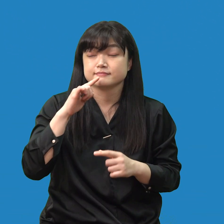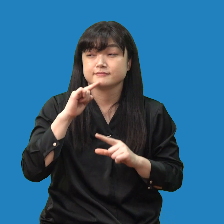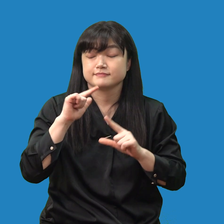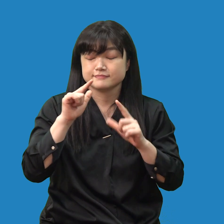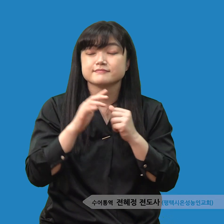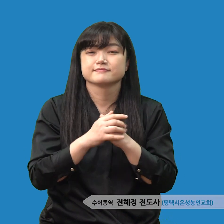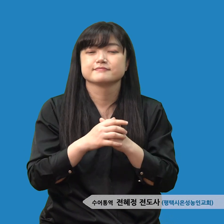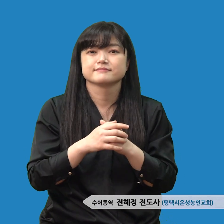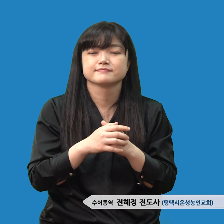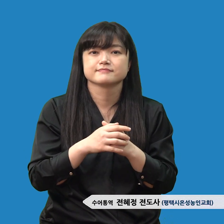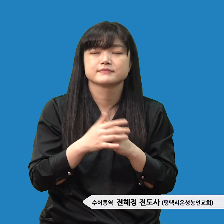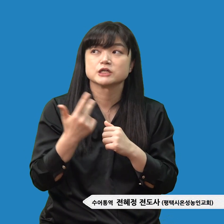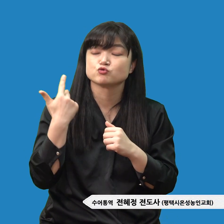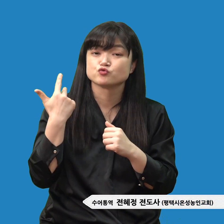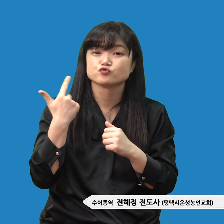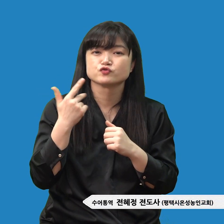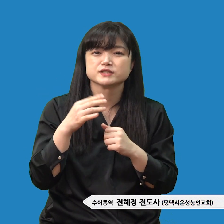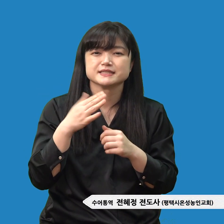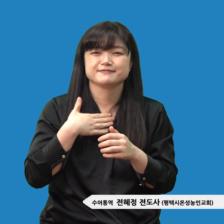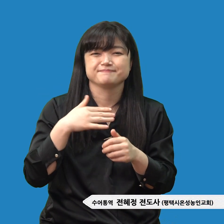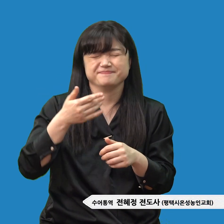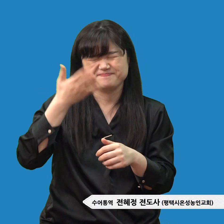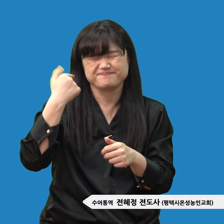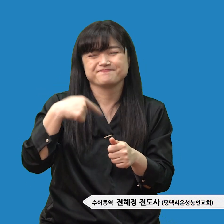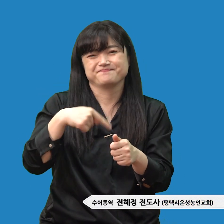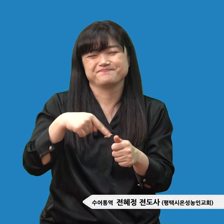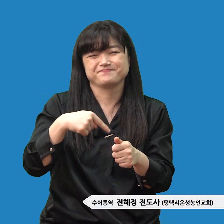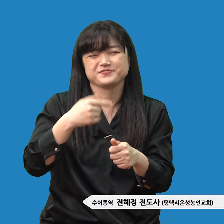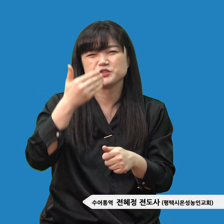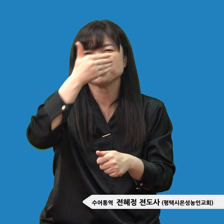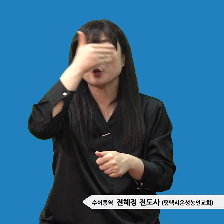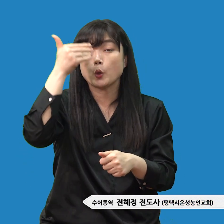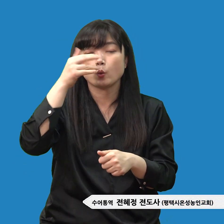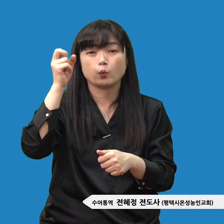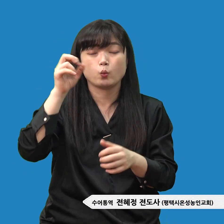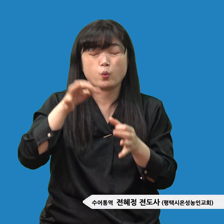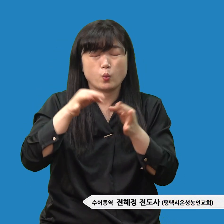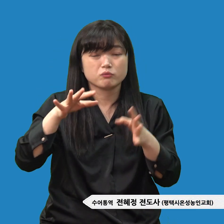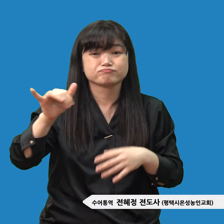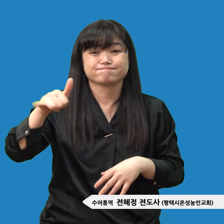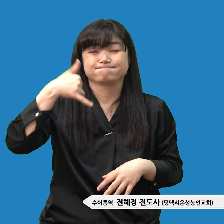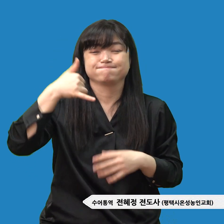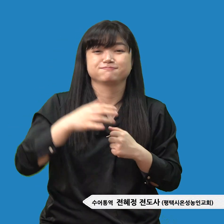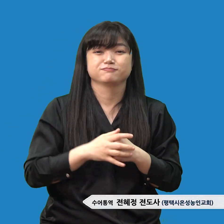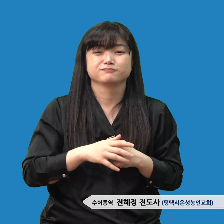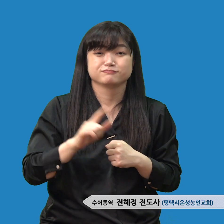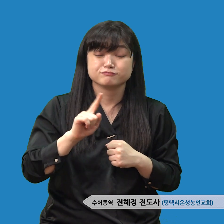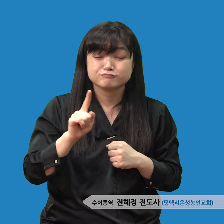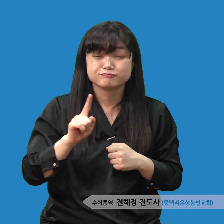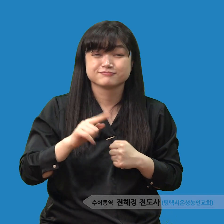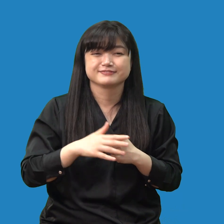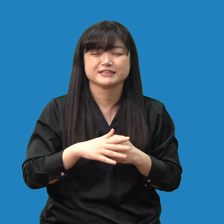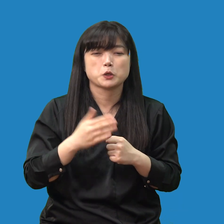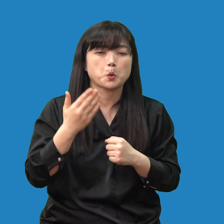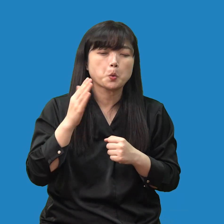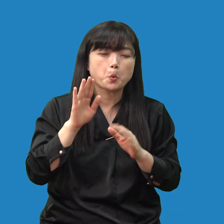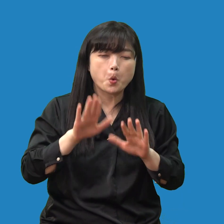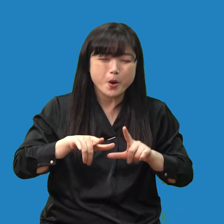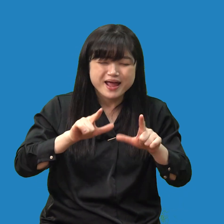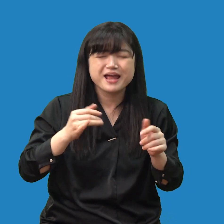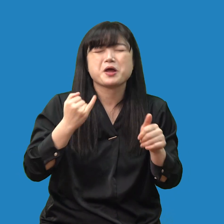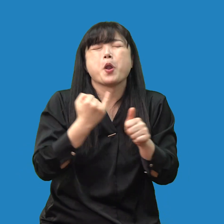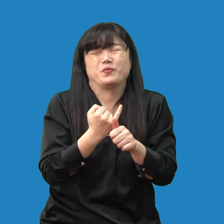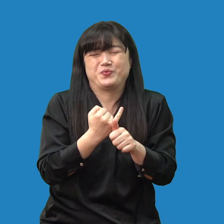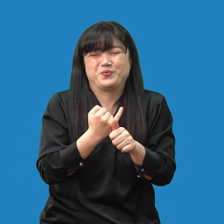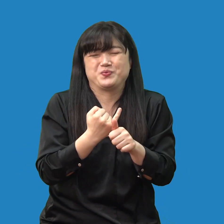지난 주간에 가르친 청년이 오랜만에 연락을 주었습니다. 원래 결혼을